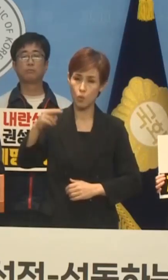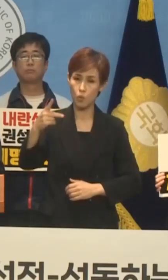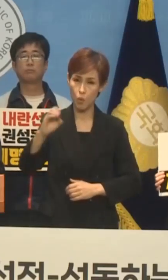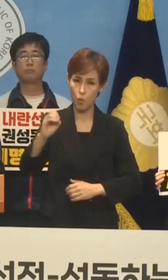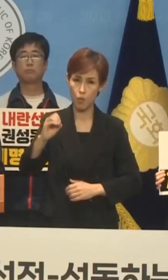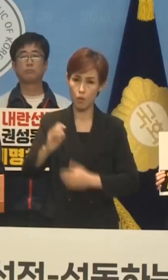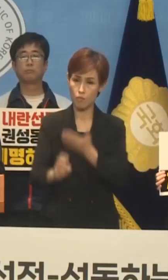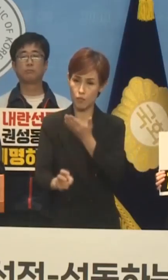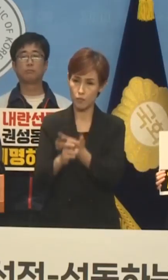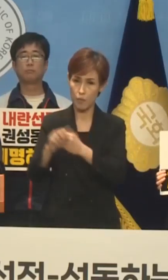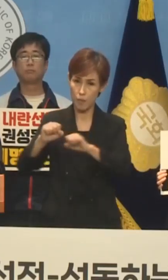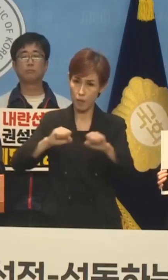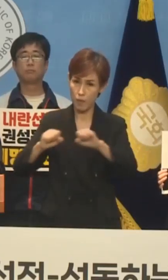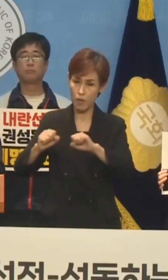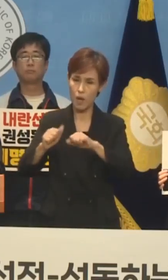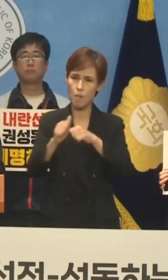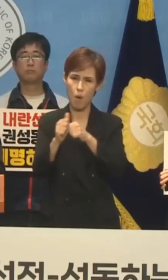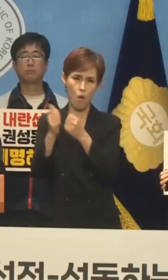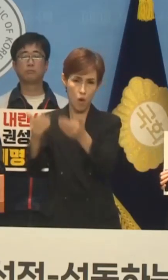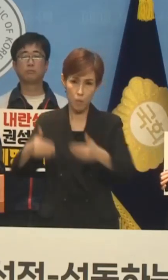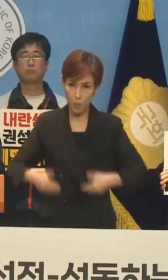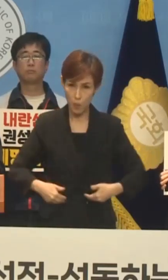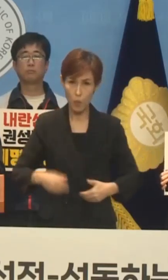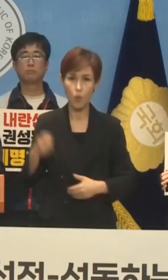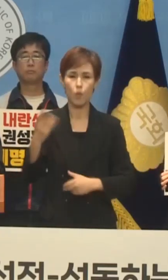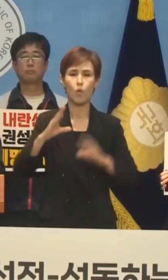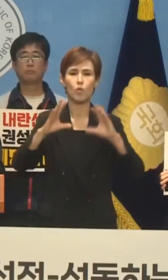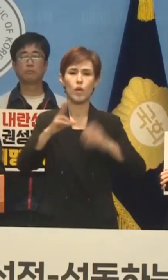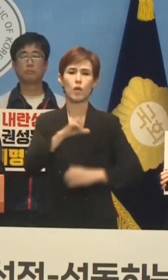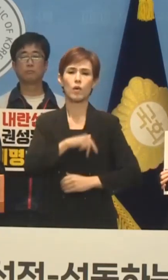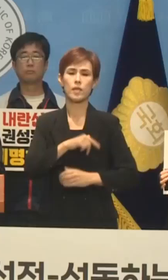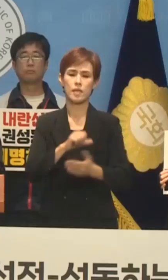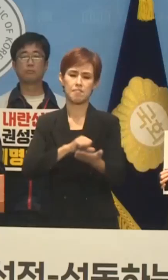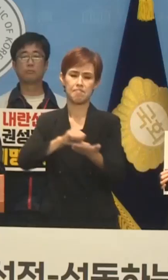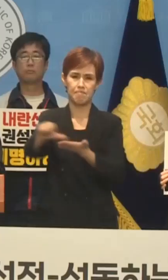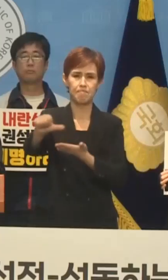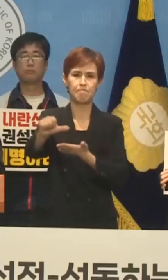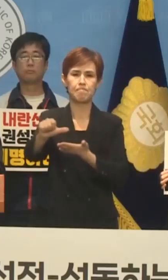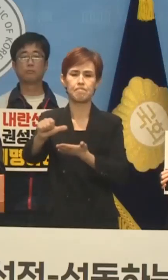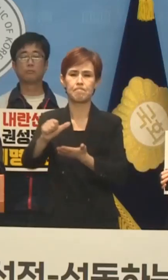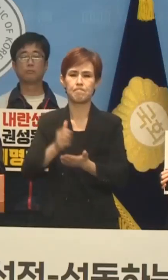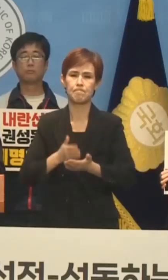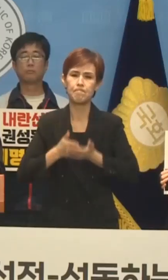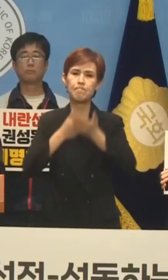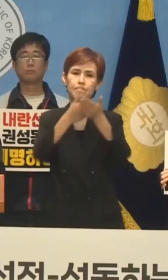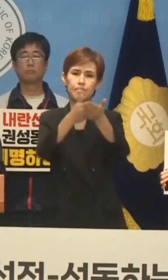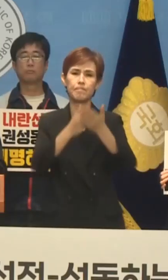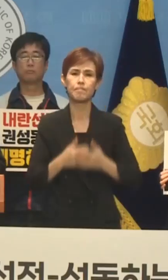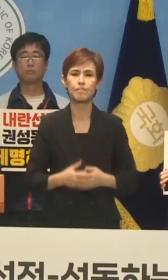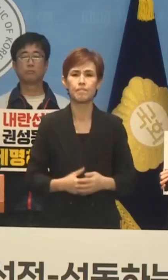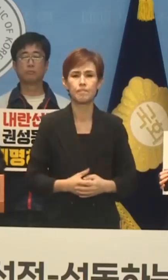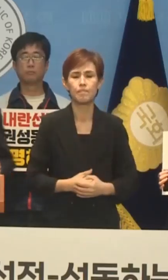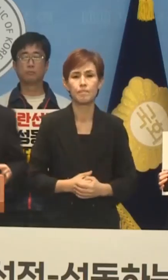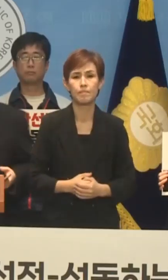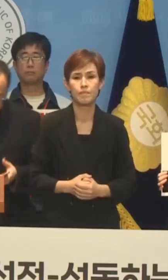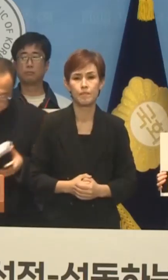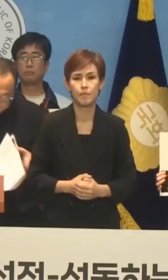법적 처벌과는 별도로 지금 즉시 국회의원직 제명 절차를 시작할 것을 요구합니다.